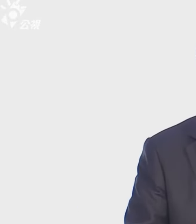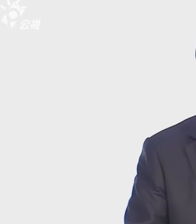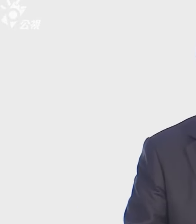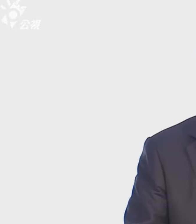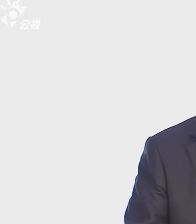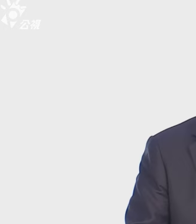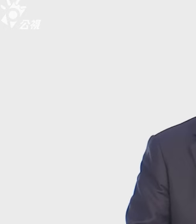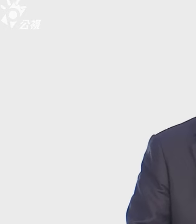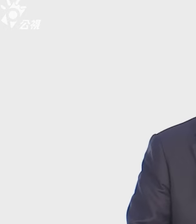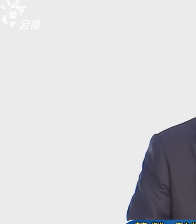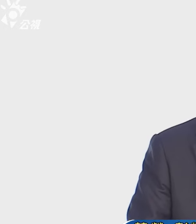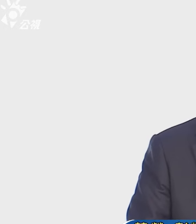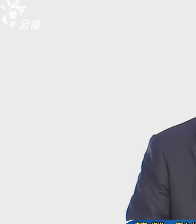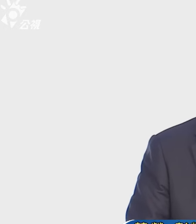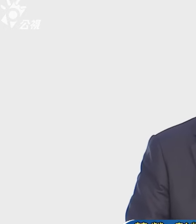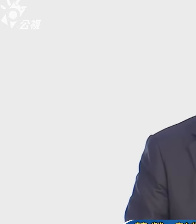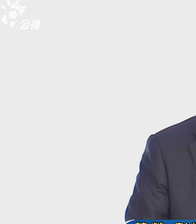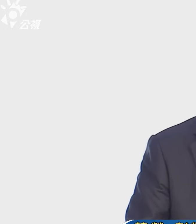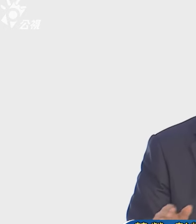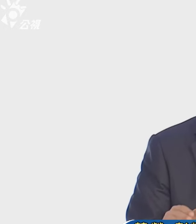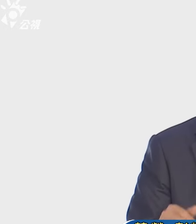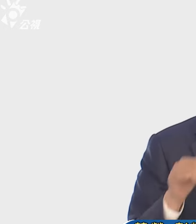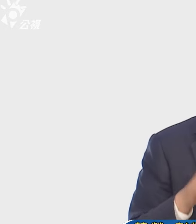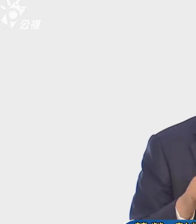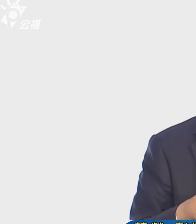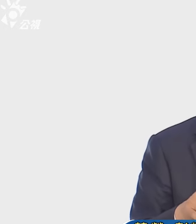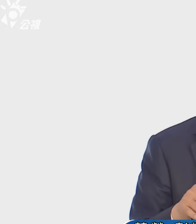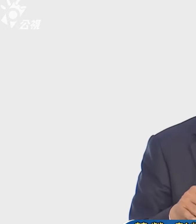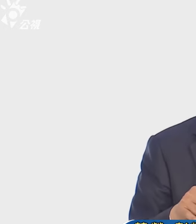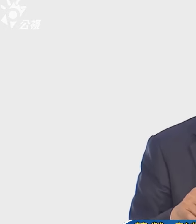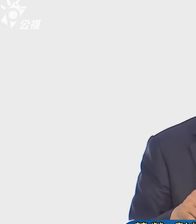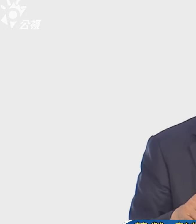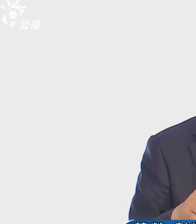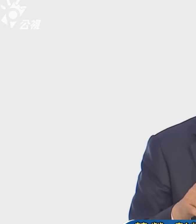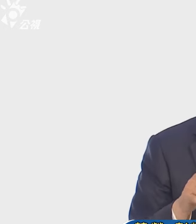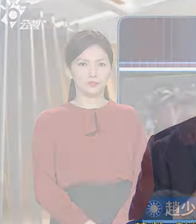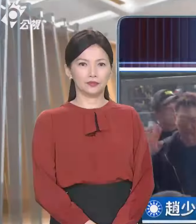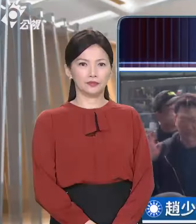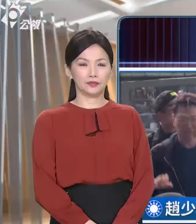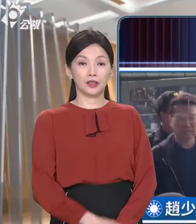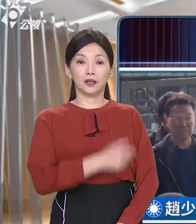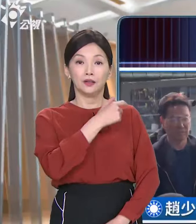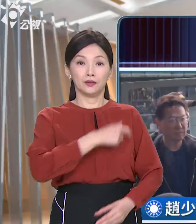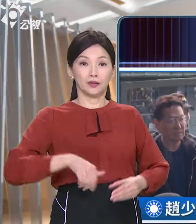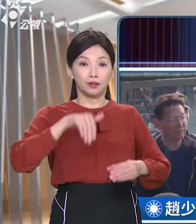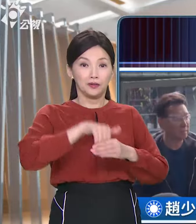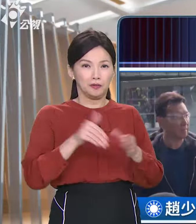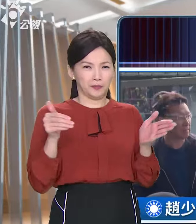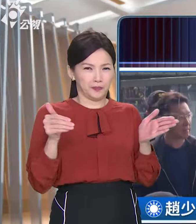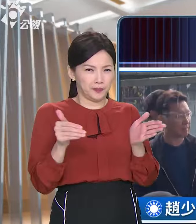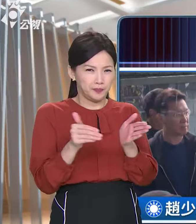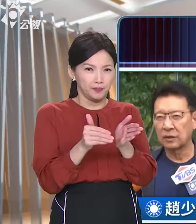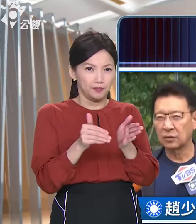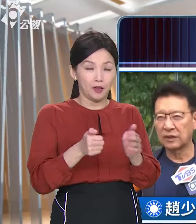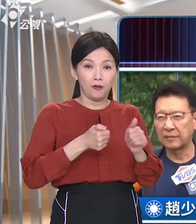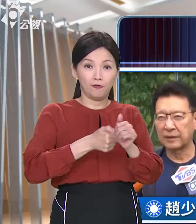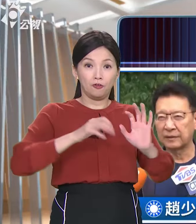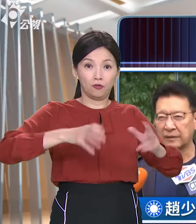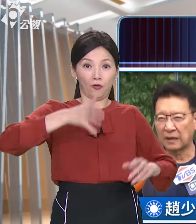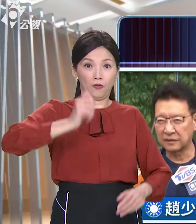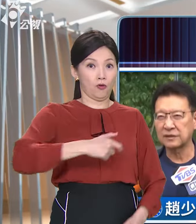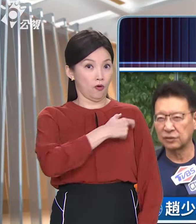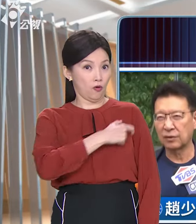会影响选举。记者韩莹、彭耀祖、朱凤珠、吴启昌综合报道。 选战倒数时